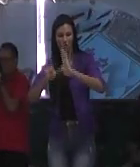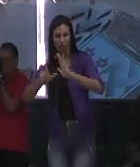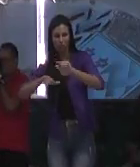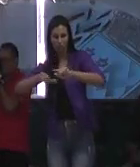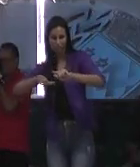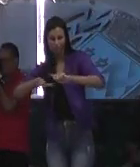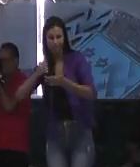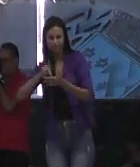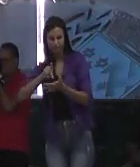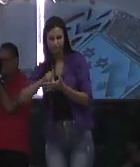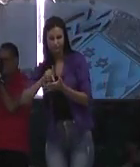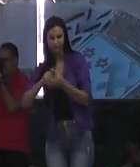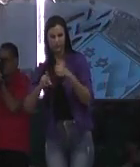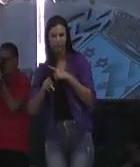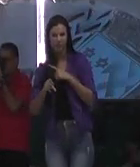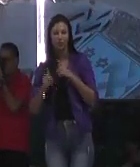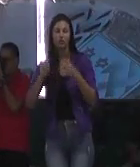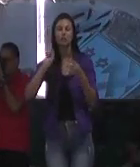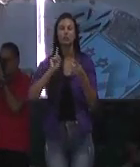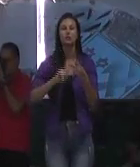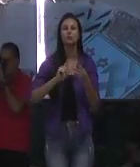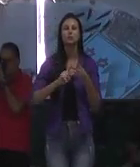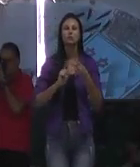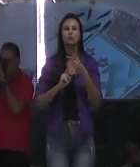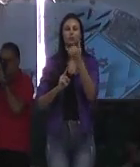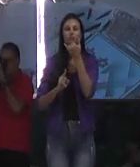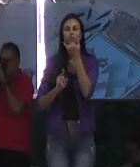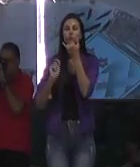e, se eu não me engano, desculpa, a área,